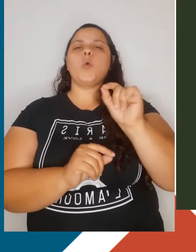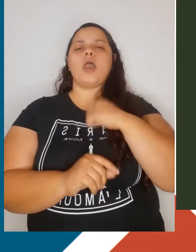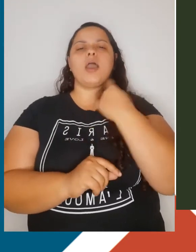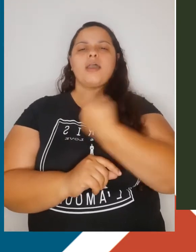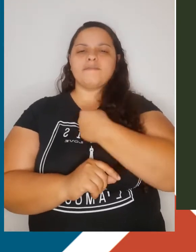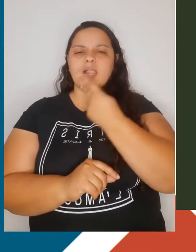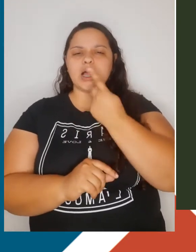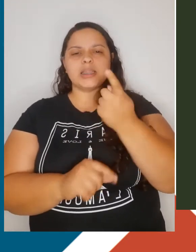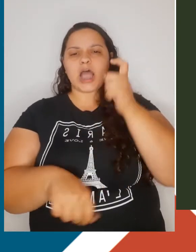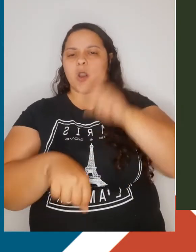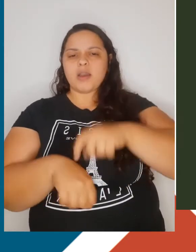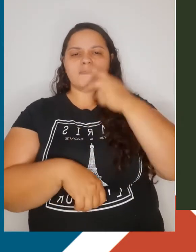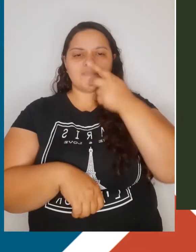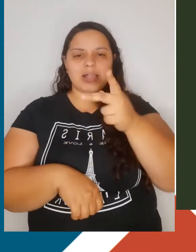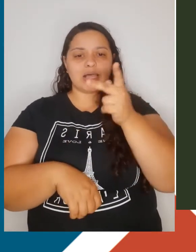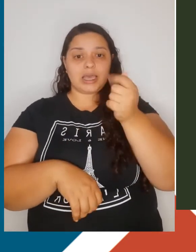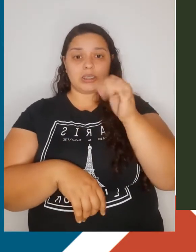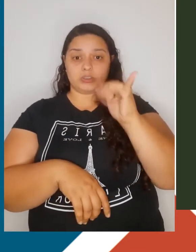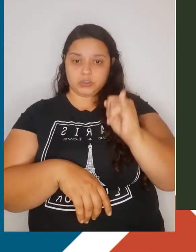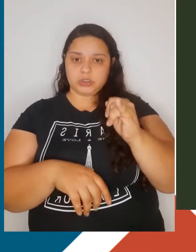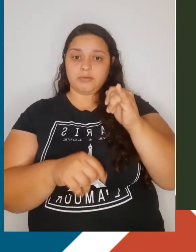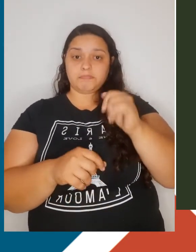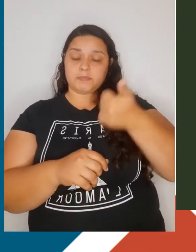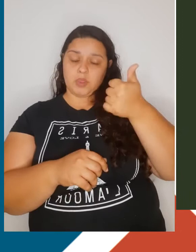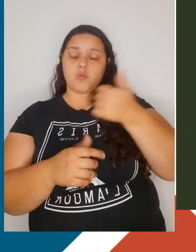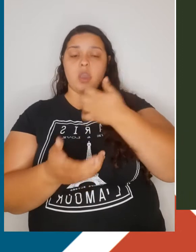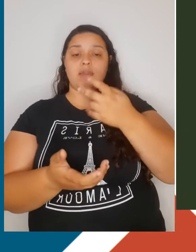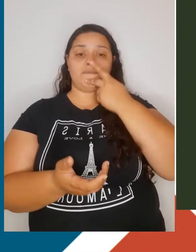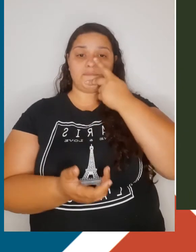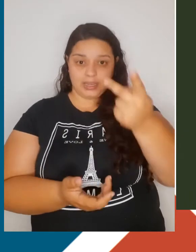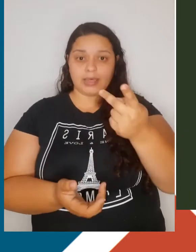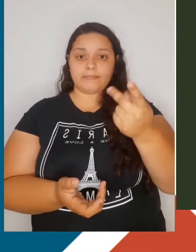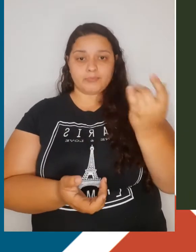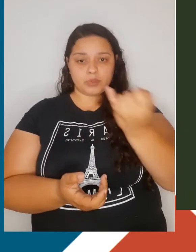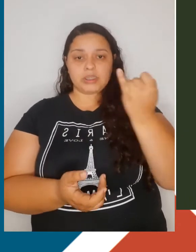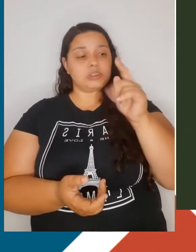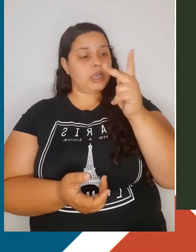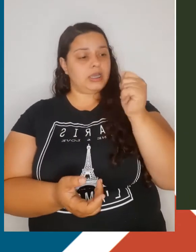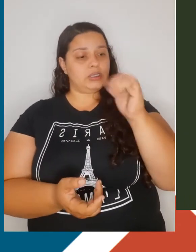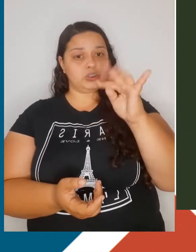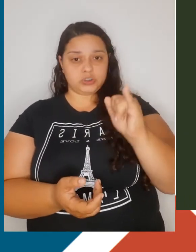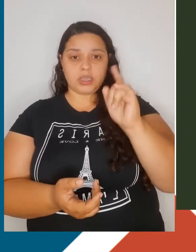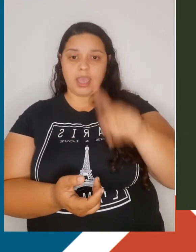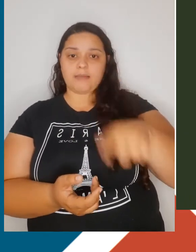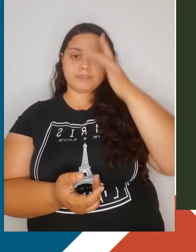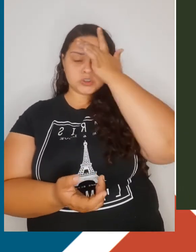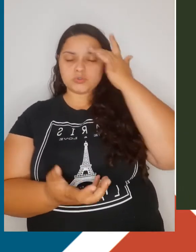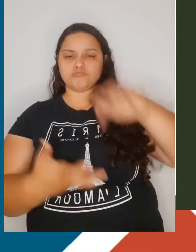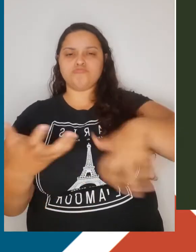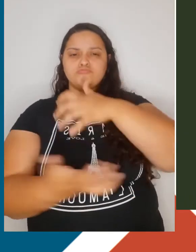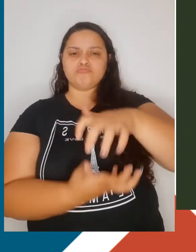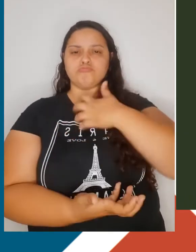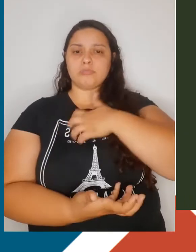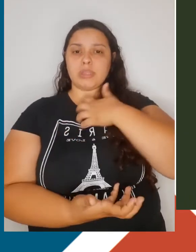Mas do que estamos falando quando falamos em Haiti? Em primeiro lugar, é importante lembrar que Haiti foi o nome dado